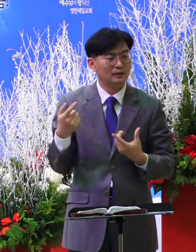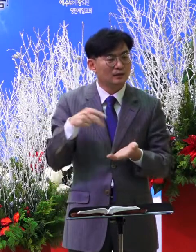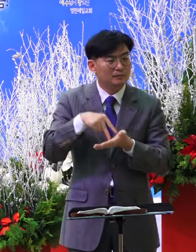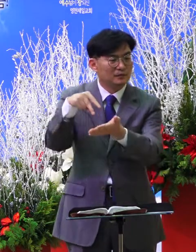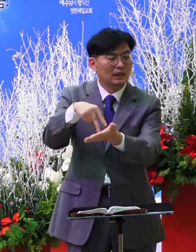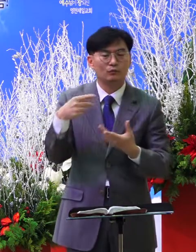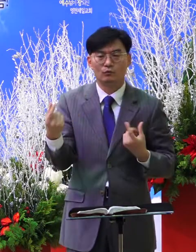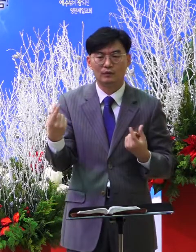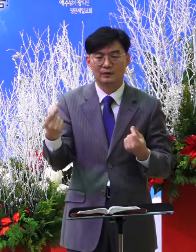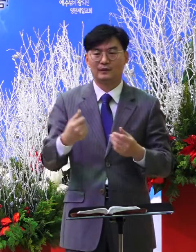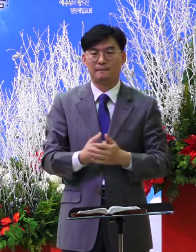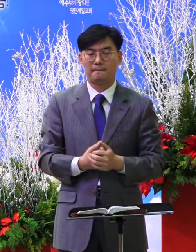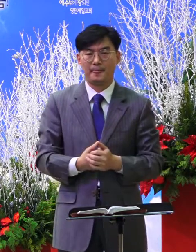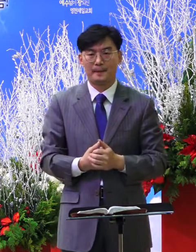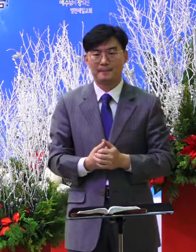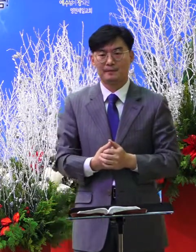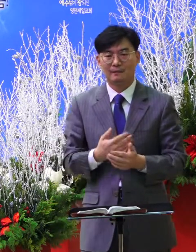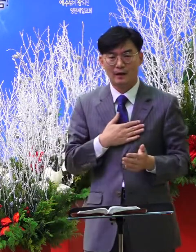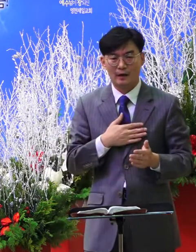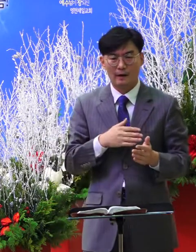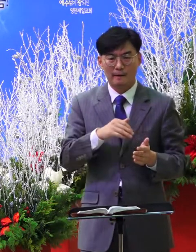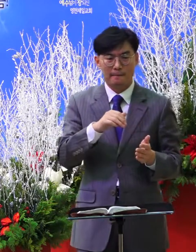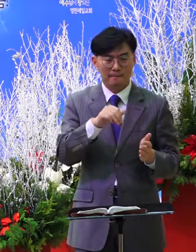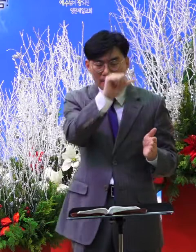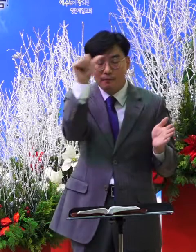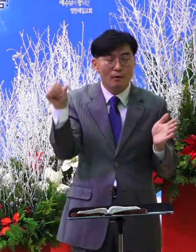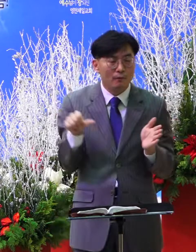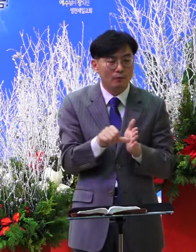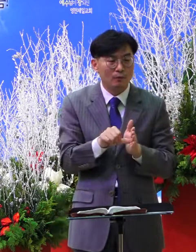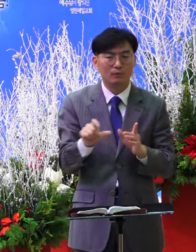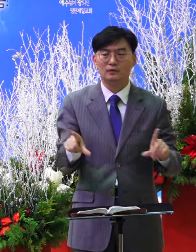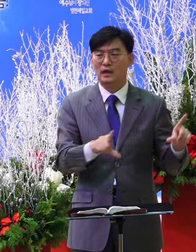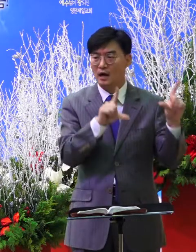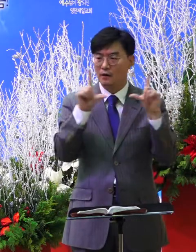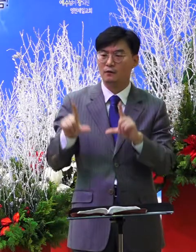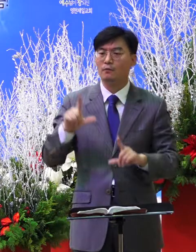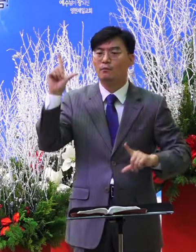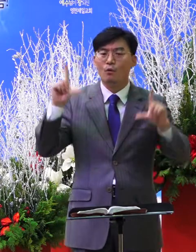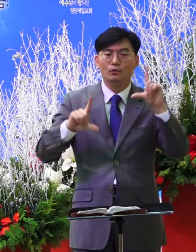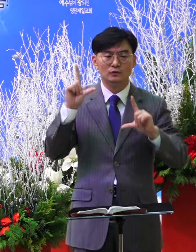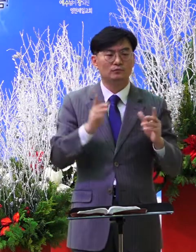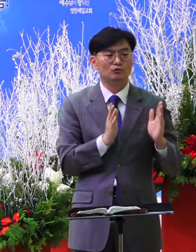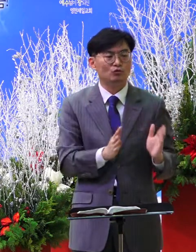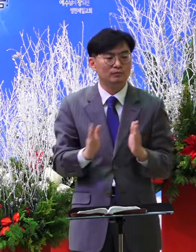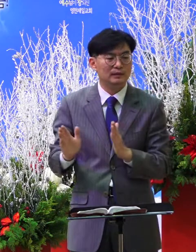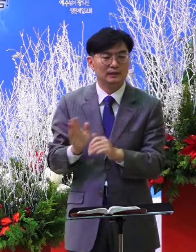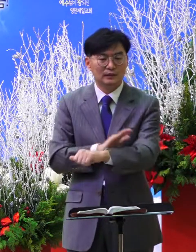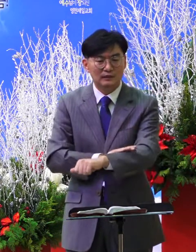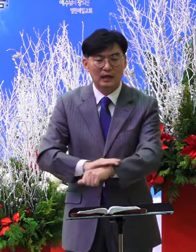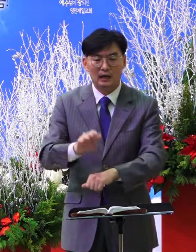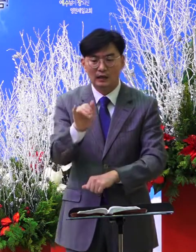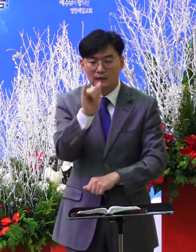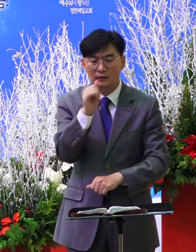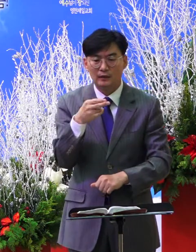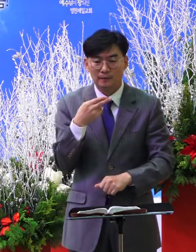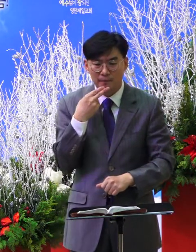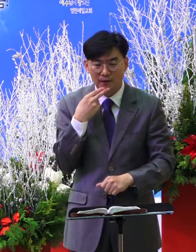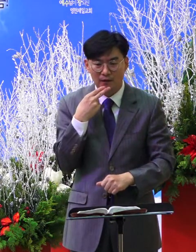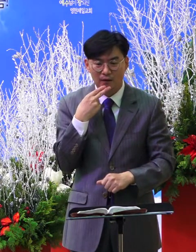따라서 신랑 되신 예수님께서 오실 때에 우리가 과연 슬기로운 5처녀